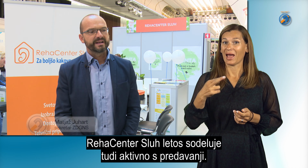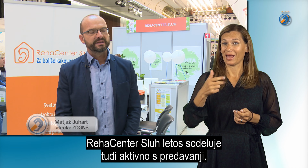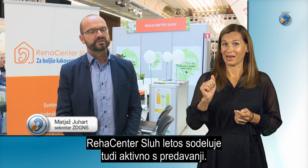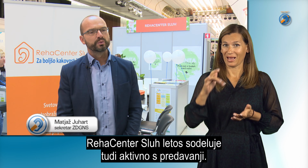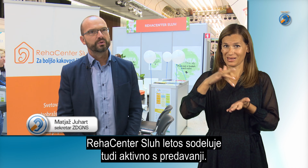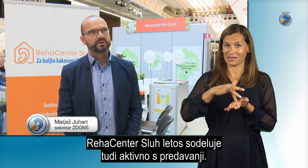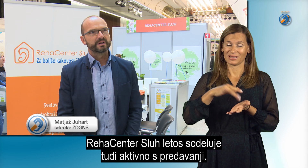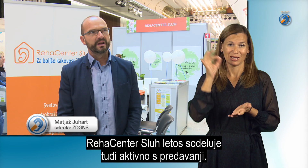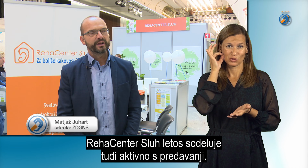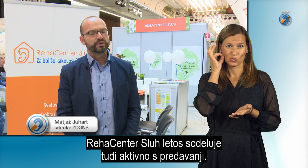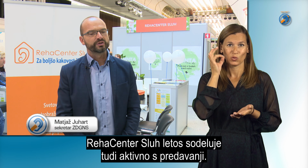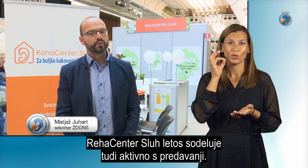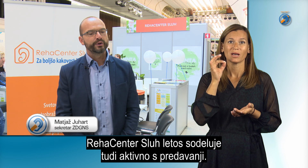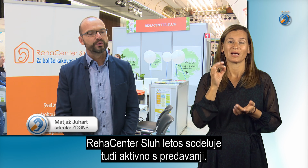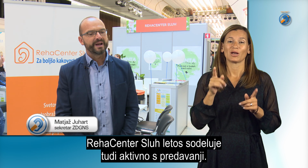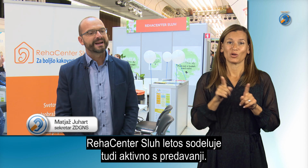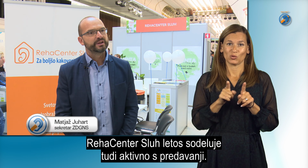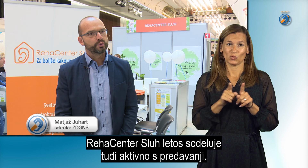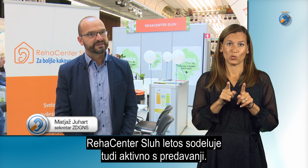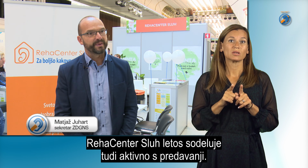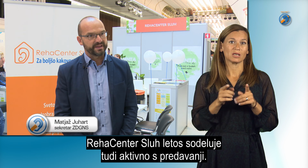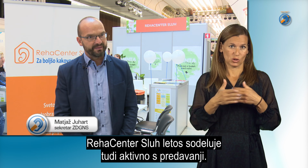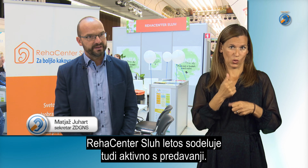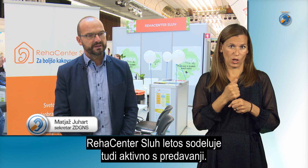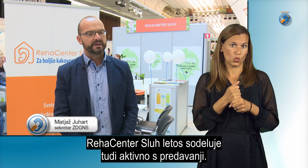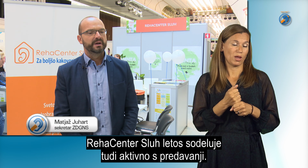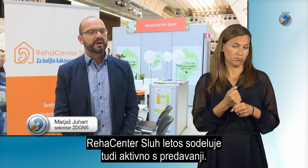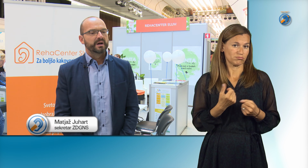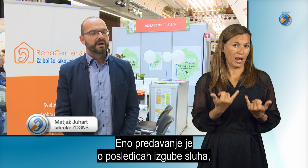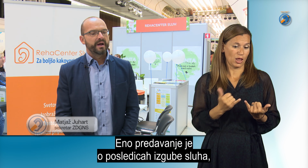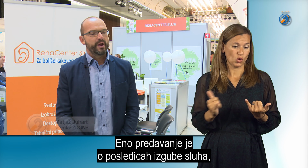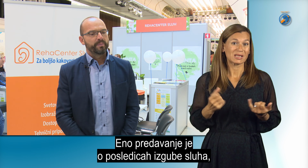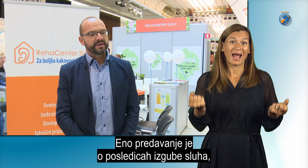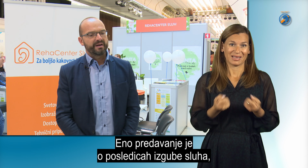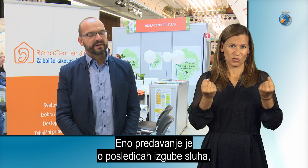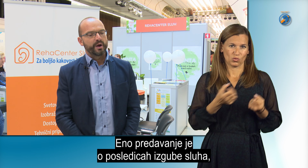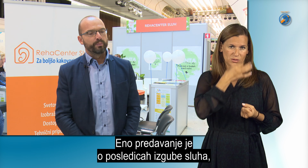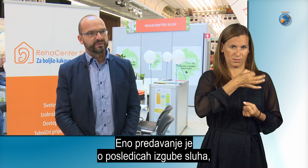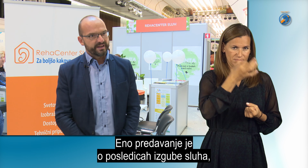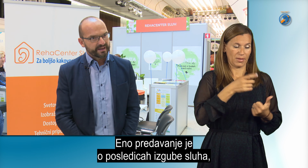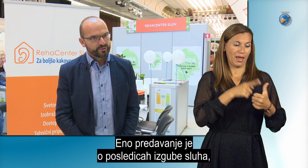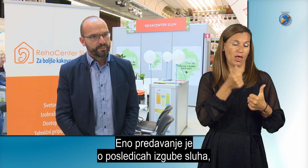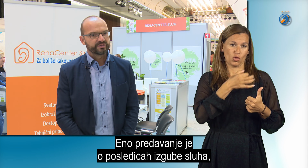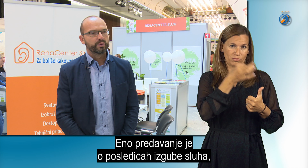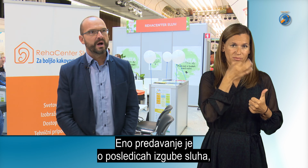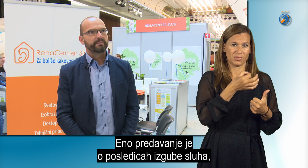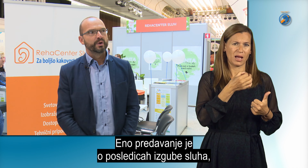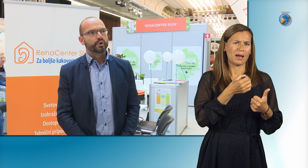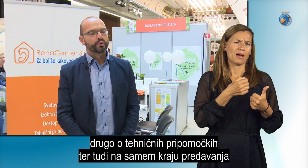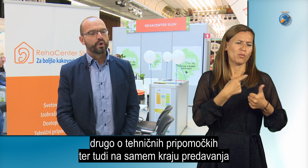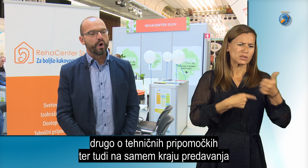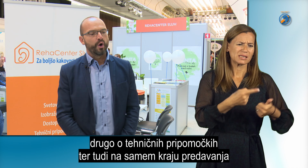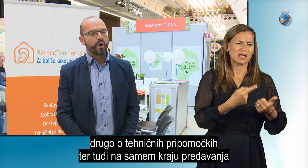Reha center Sluh letos sodeluje tudi aktivno s predavanji. Eno predavanje o posledicah izgube